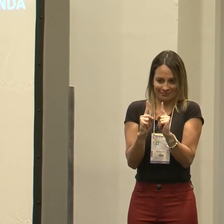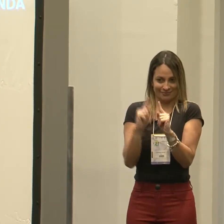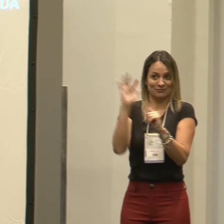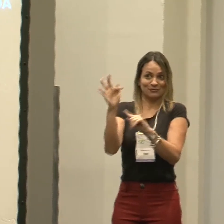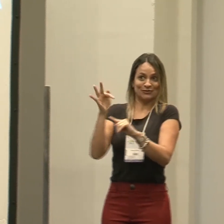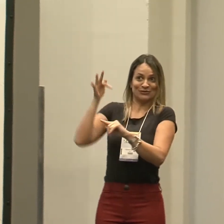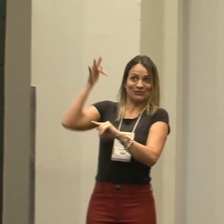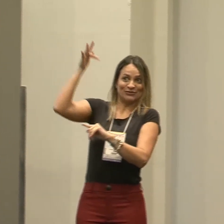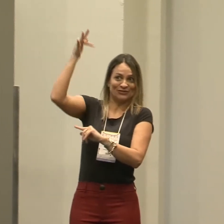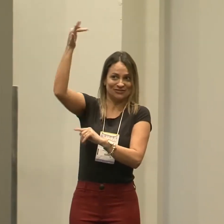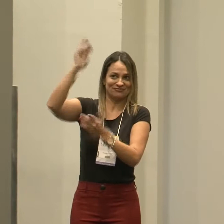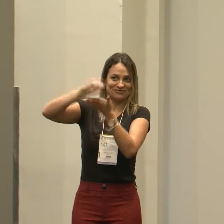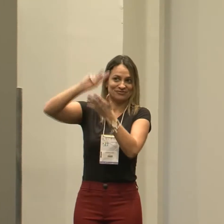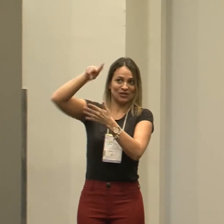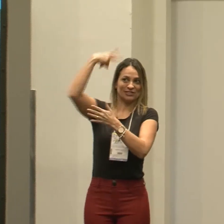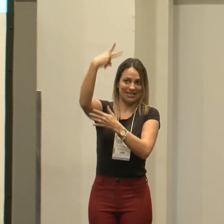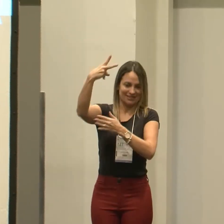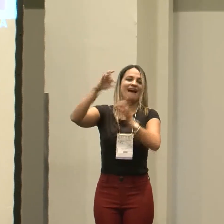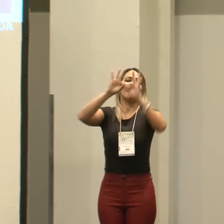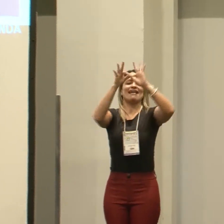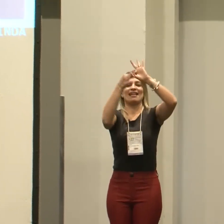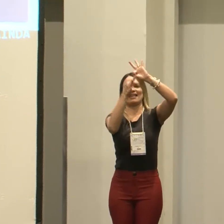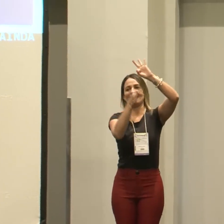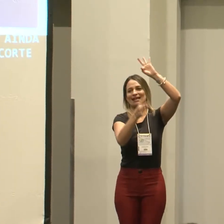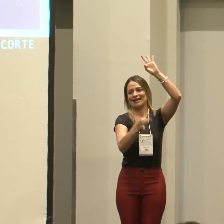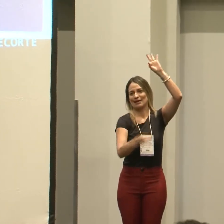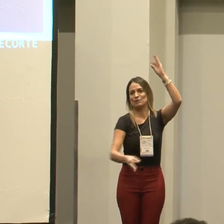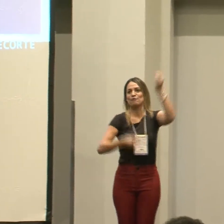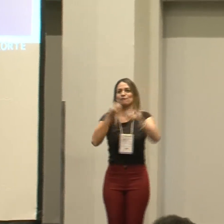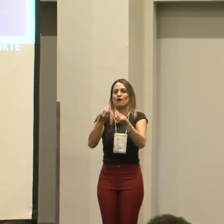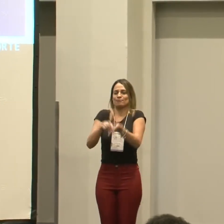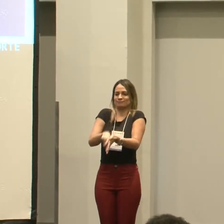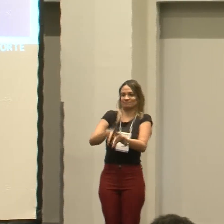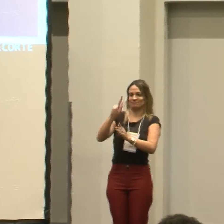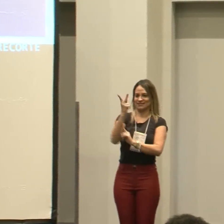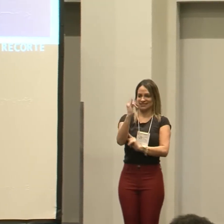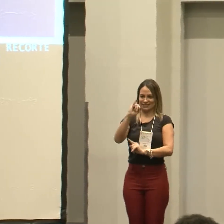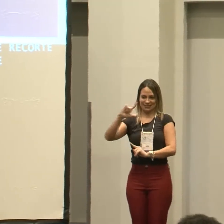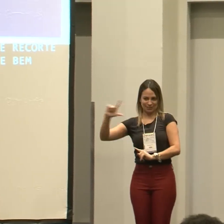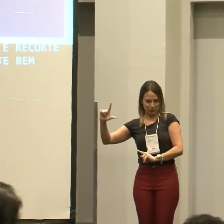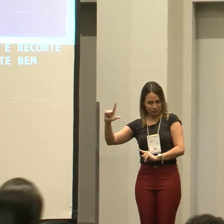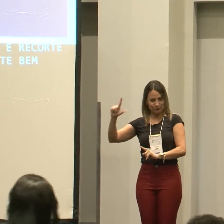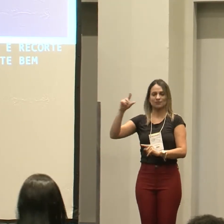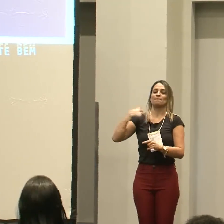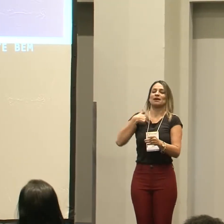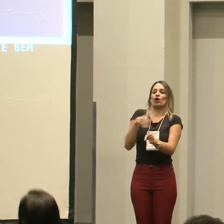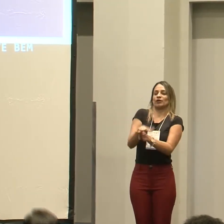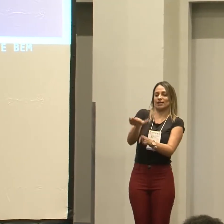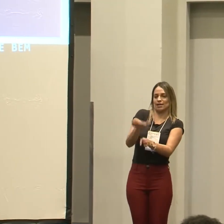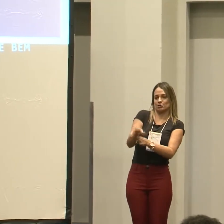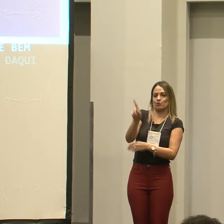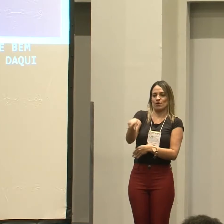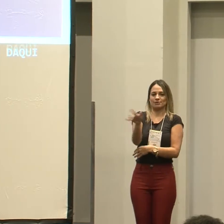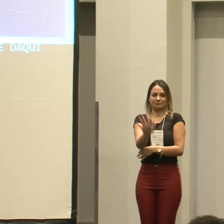Um recorte bem pequenininho, para que daqui a 2 anos vocês possam ler na íntegra toda a minha pesquisa. A